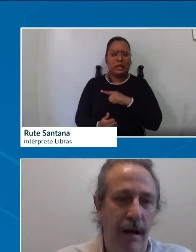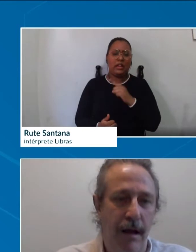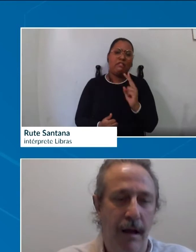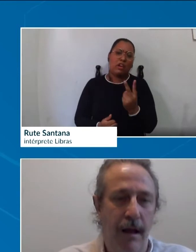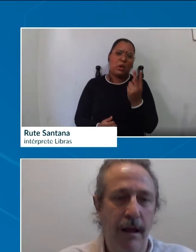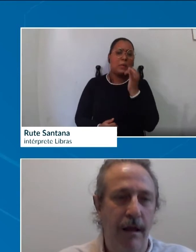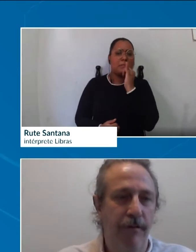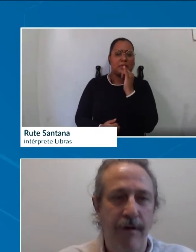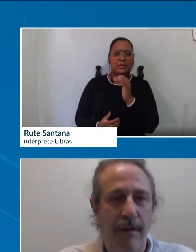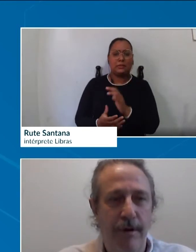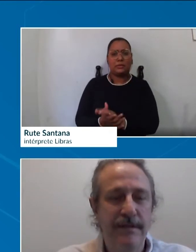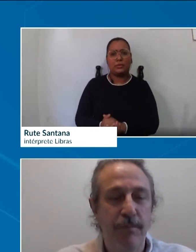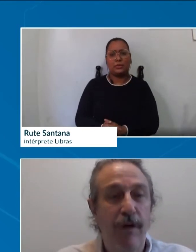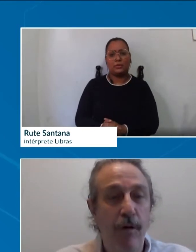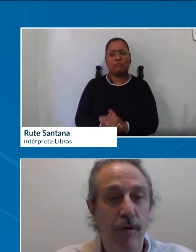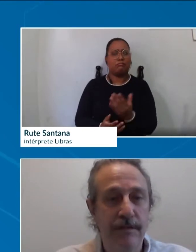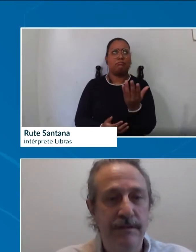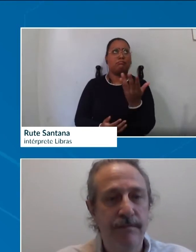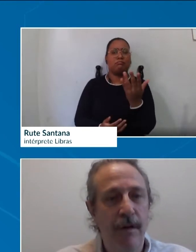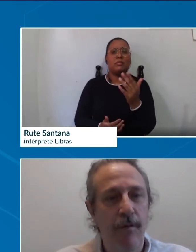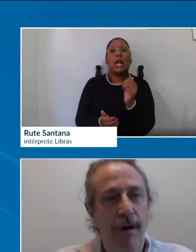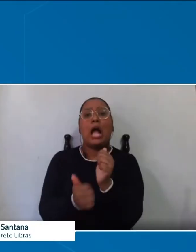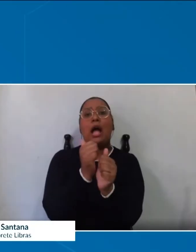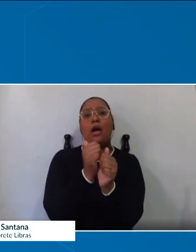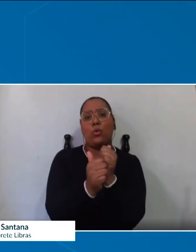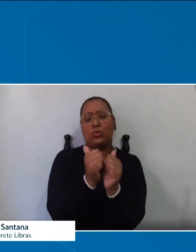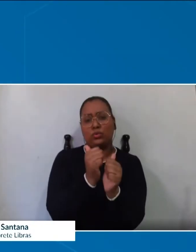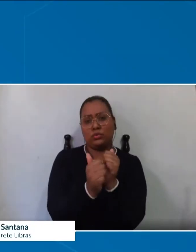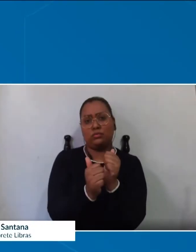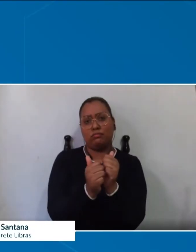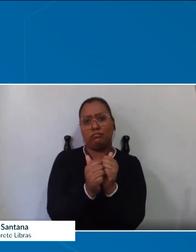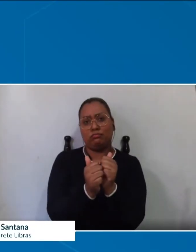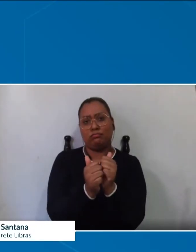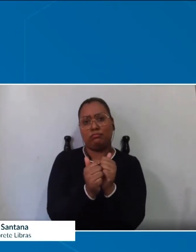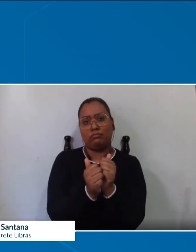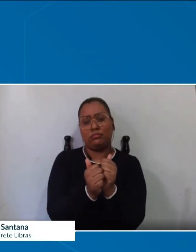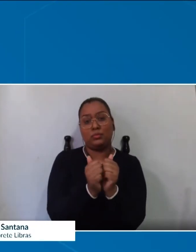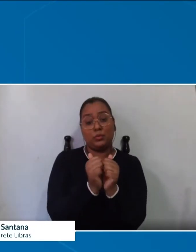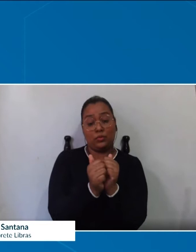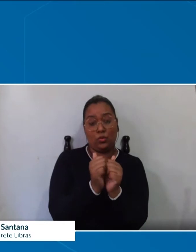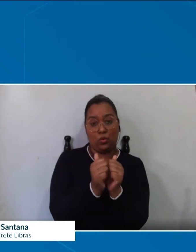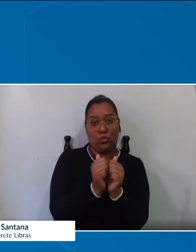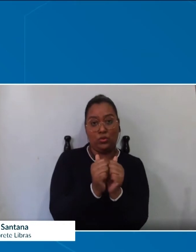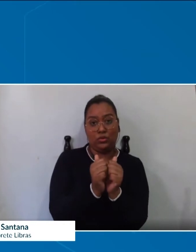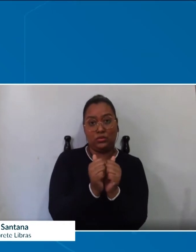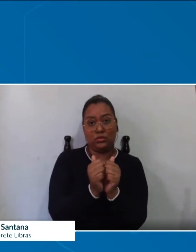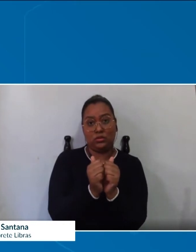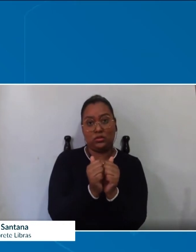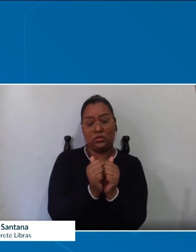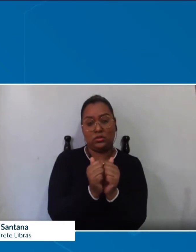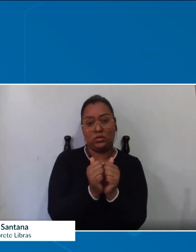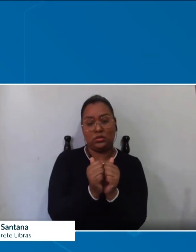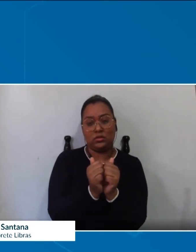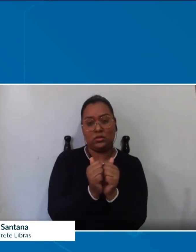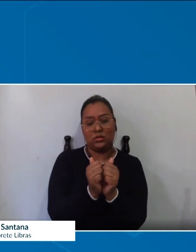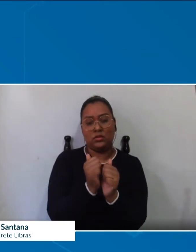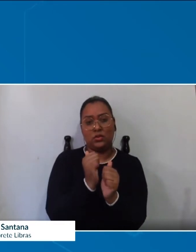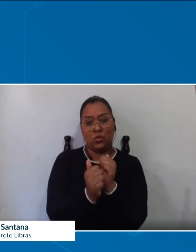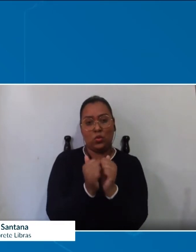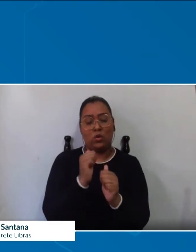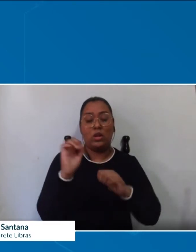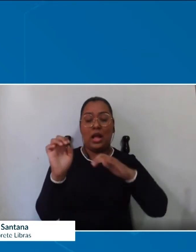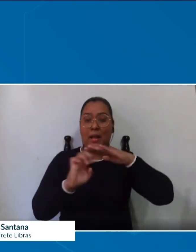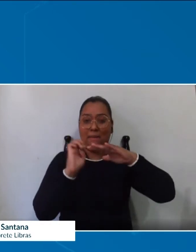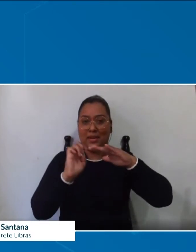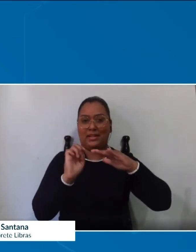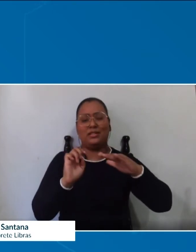exemplo, vou falar, por exemplo, do arroz. O arroz, então, você tem lá o arroz, né, que é o que a empresa faz,